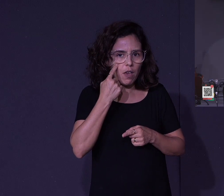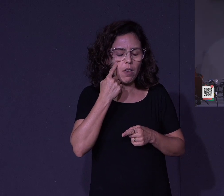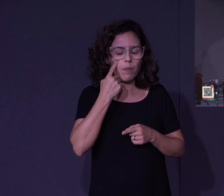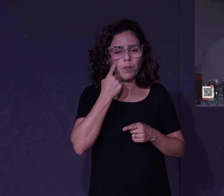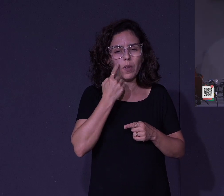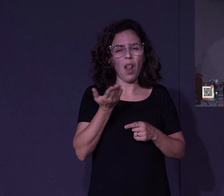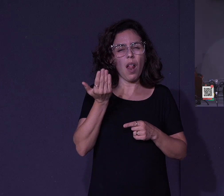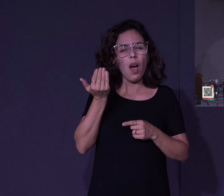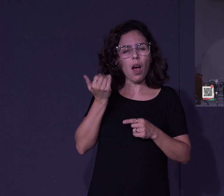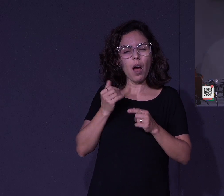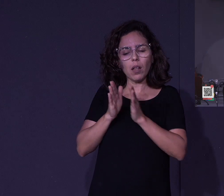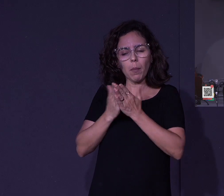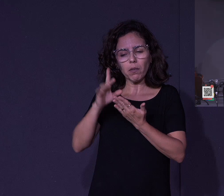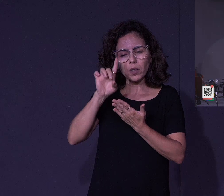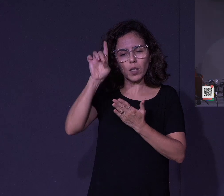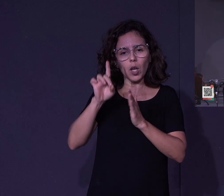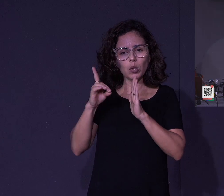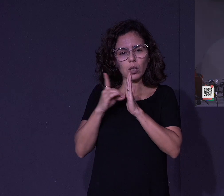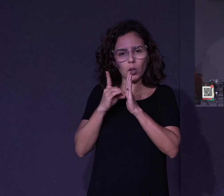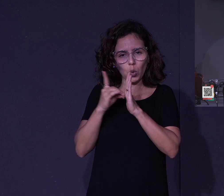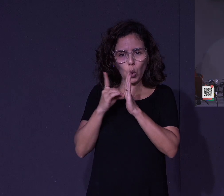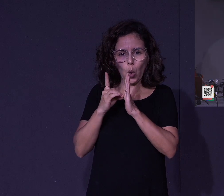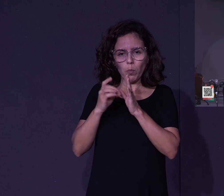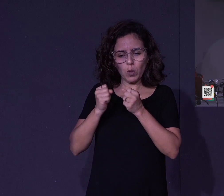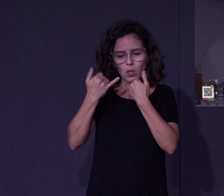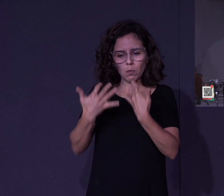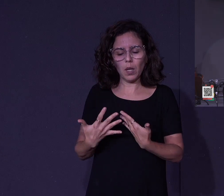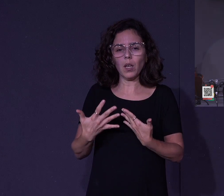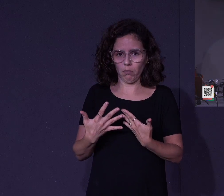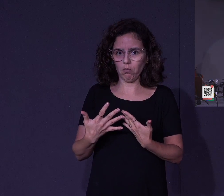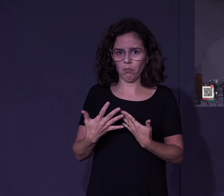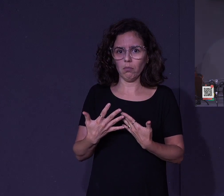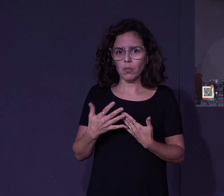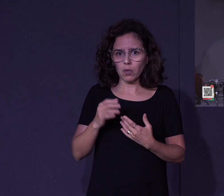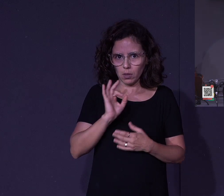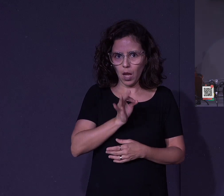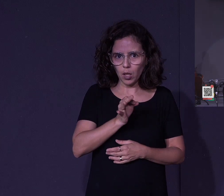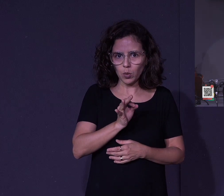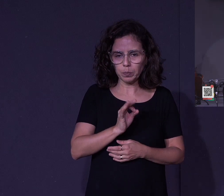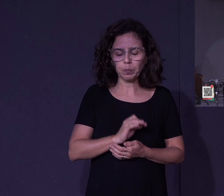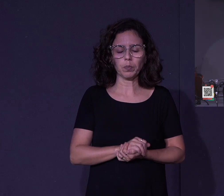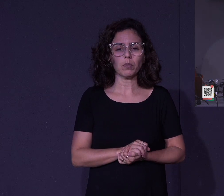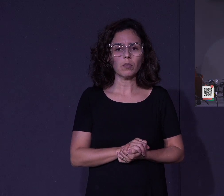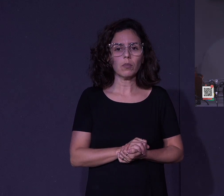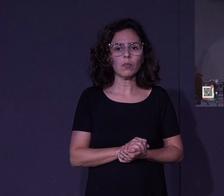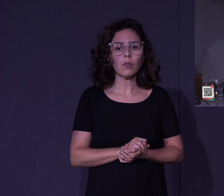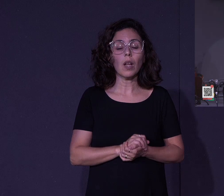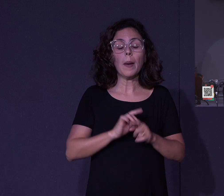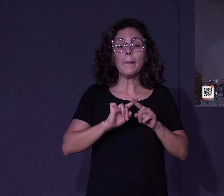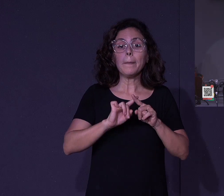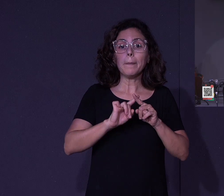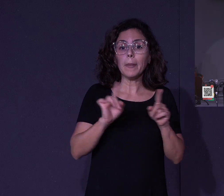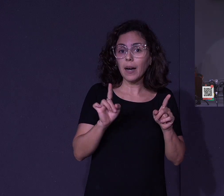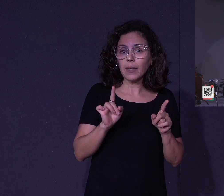morto poderia ser ressuscitado por um espírito dentro de 3 dias. É por isso que quando